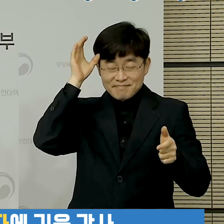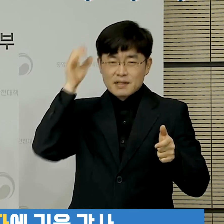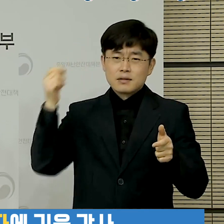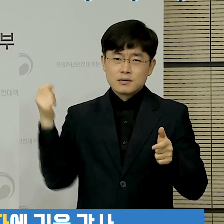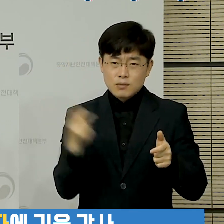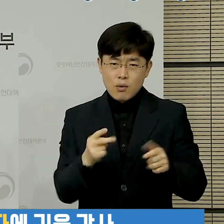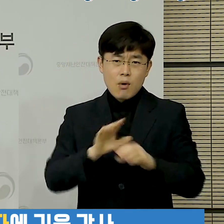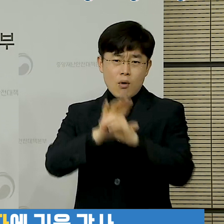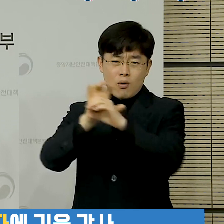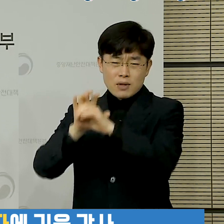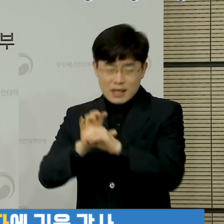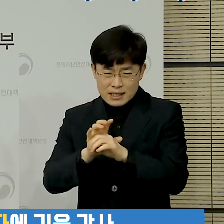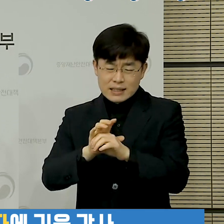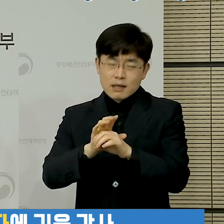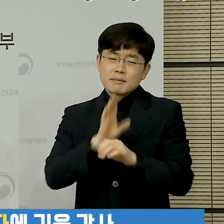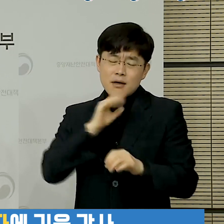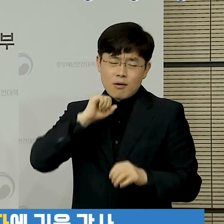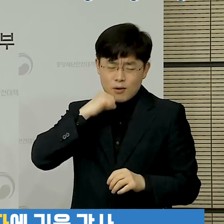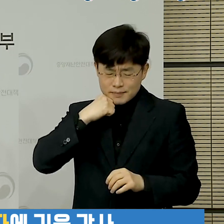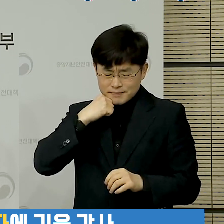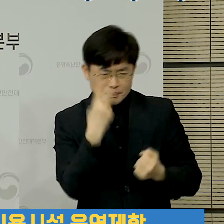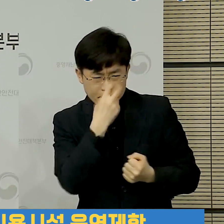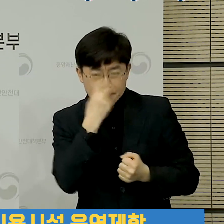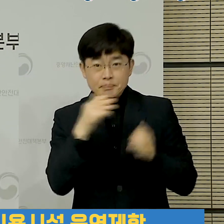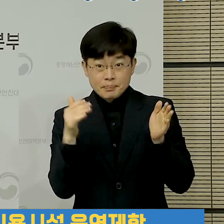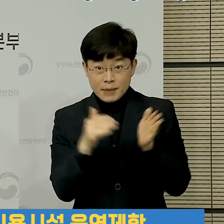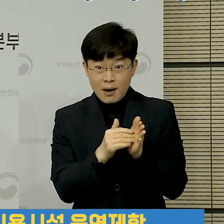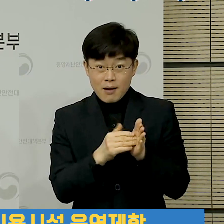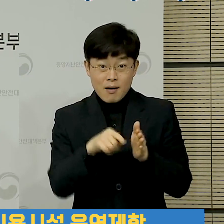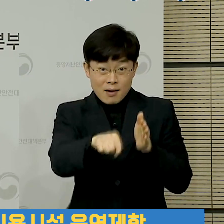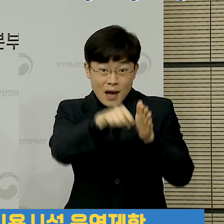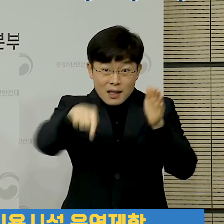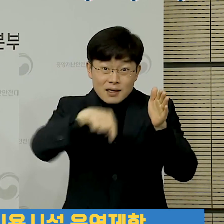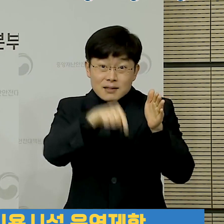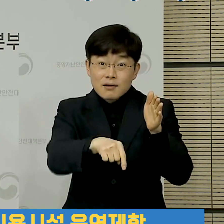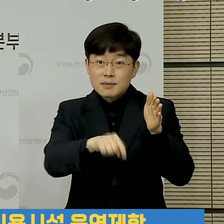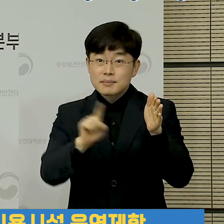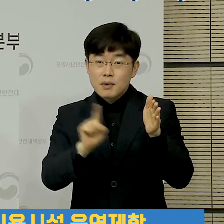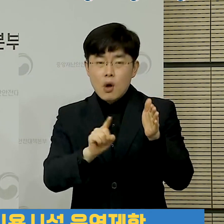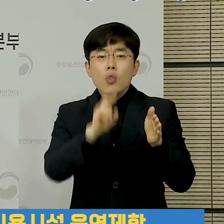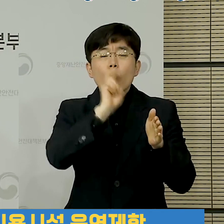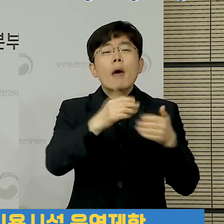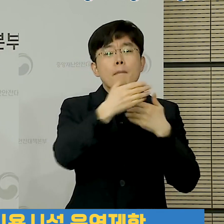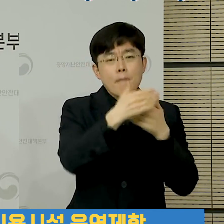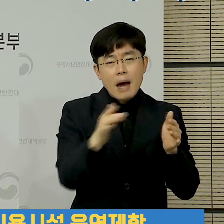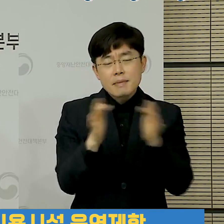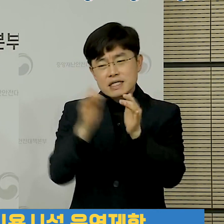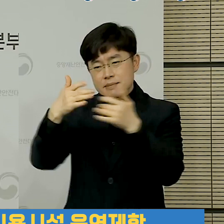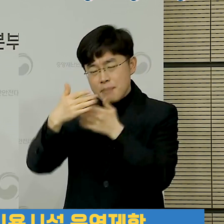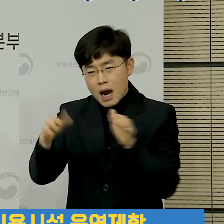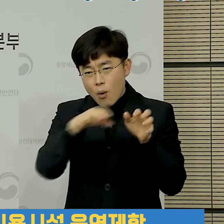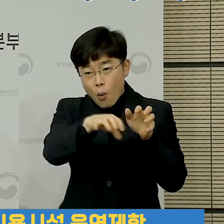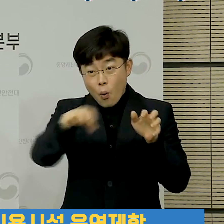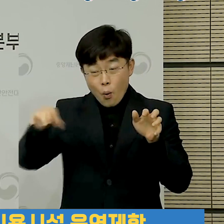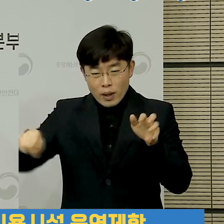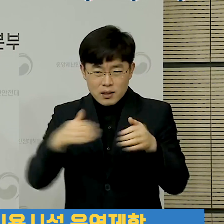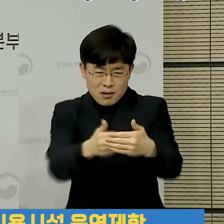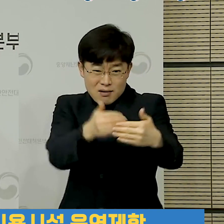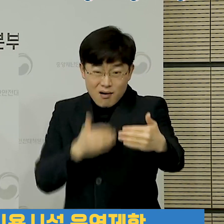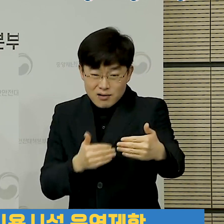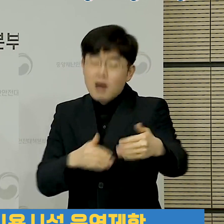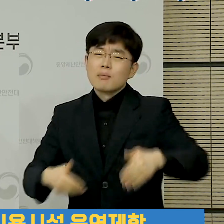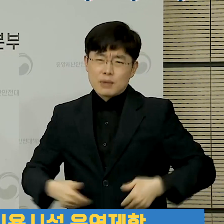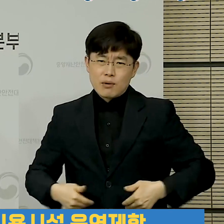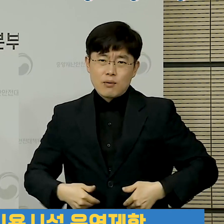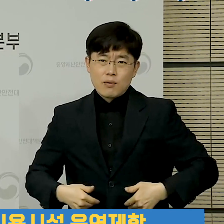우리는 코로나19의 위기를 분명히 극복할 수 있을 것입니다. 실내 체육시설과 노래연습장, PC방에 대해 사회적 거리두기에